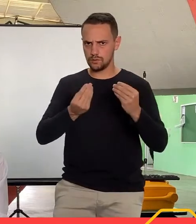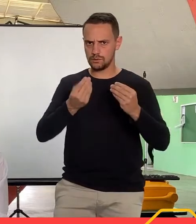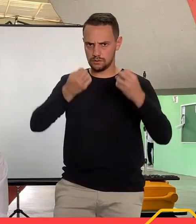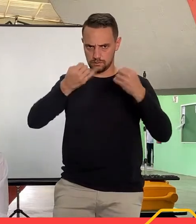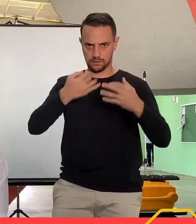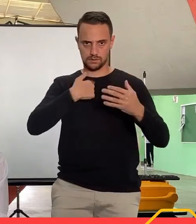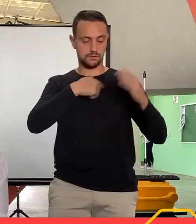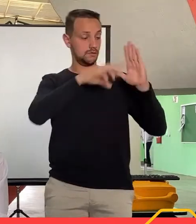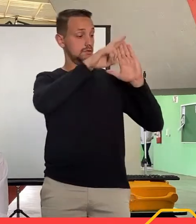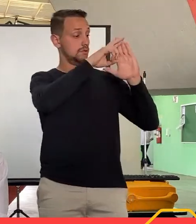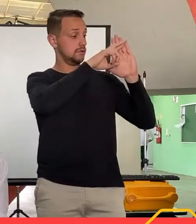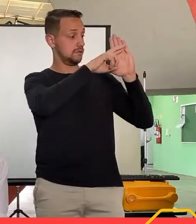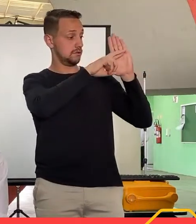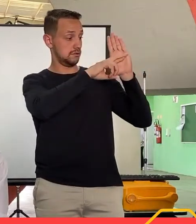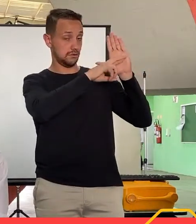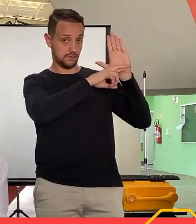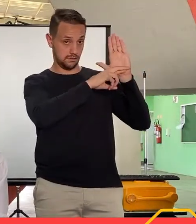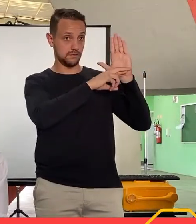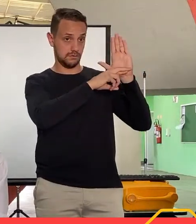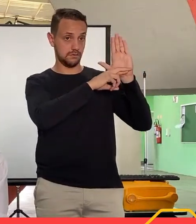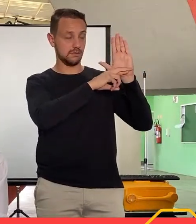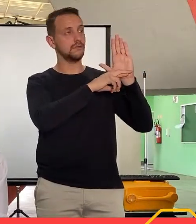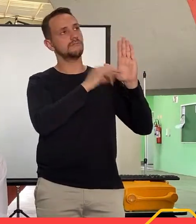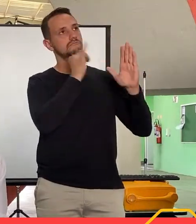estabelece regras para